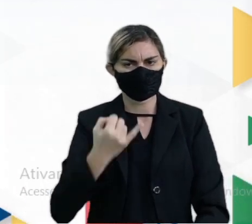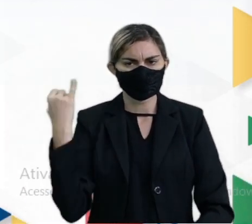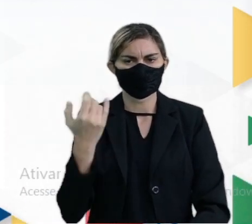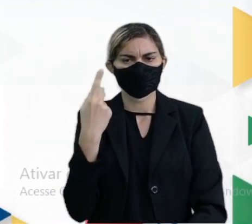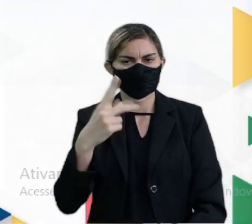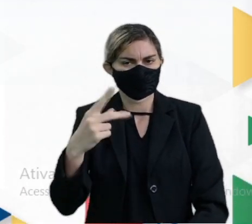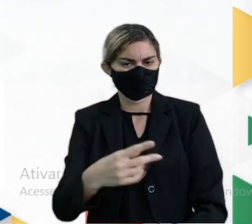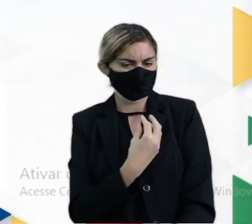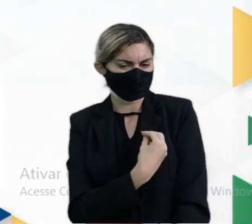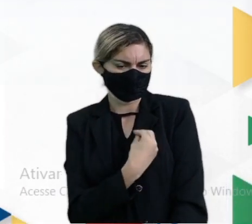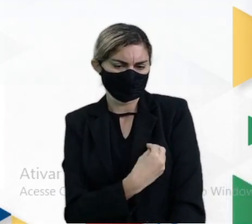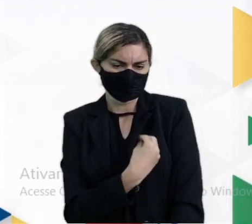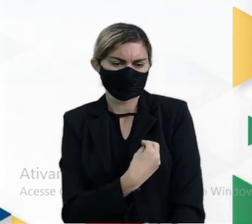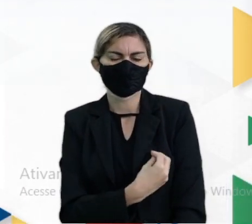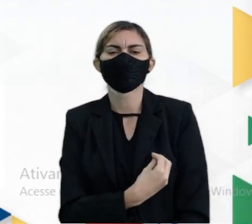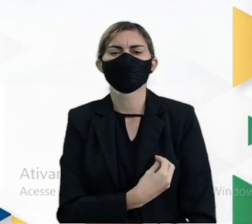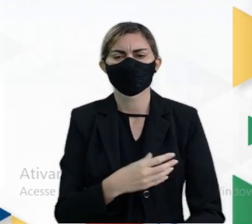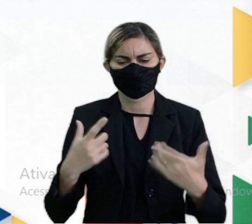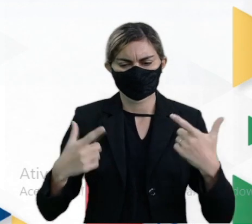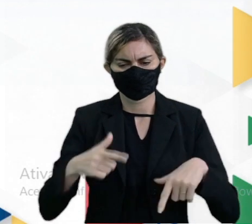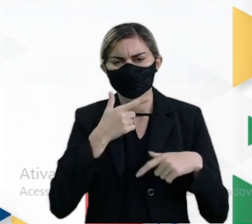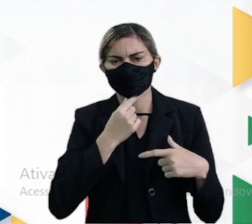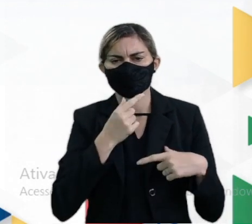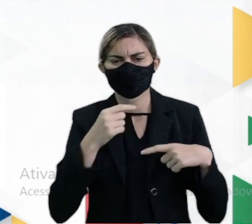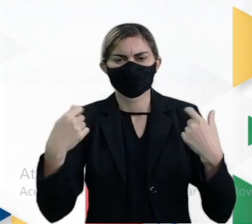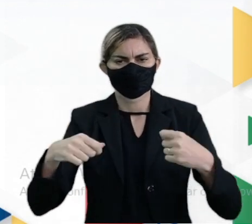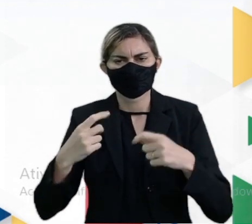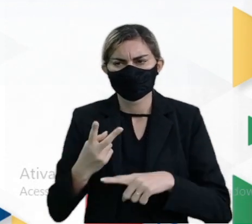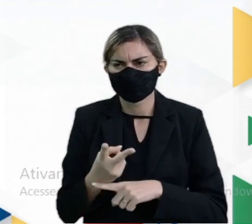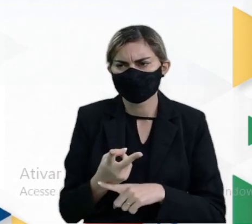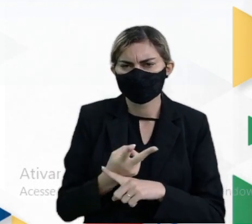sua sobrevivência. Né? Então, o homem que precisava